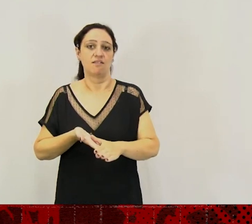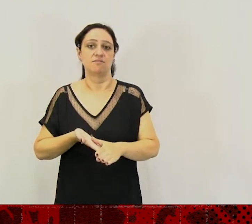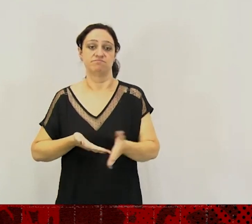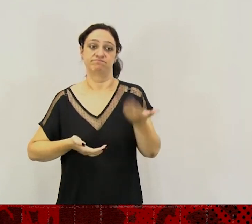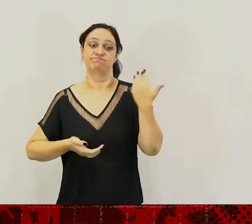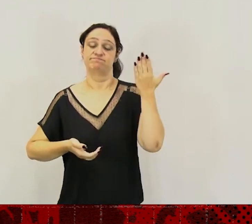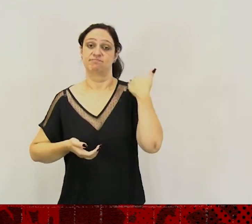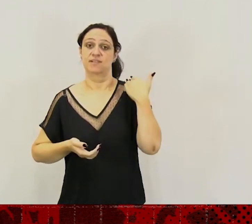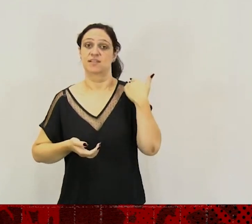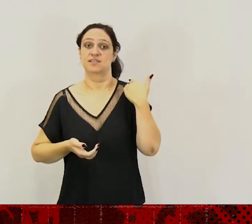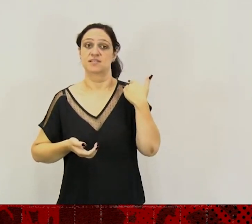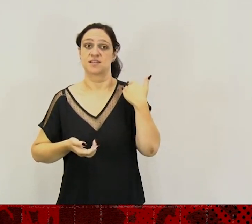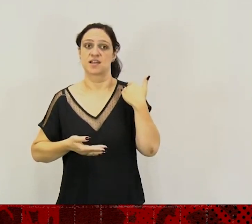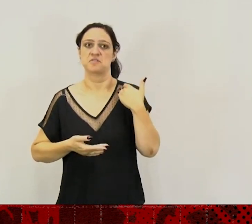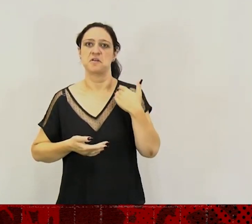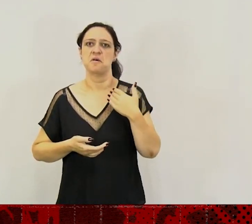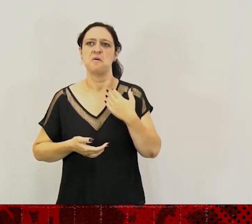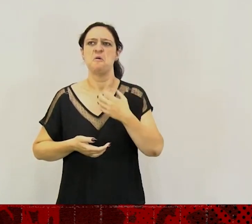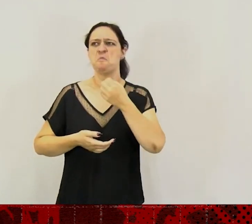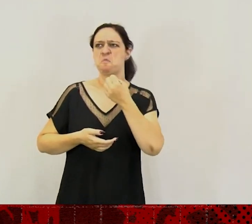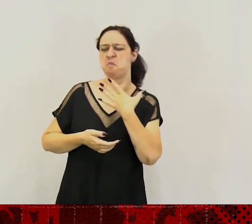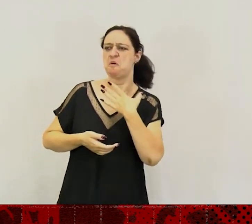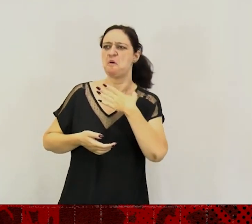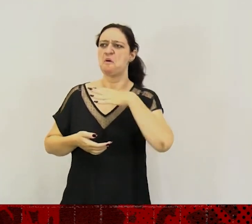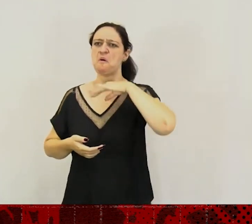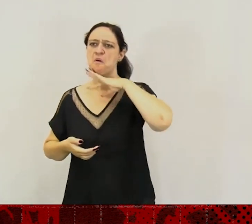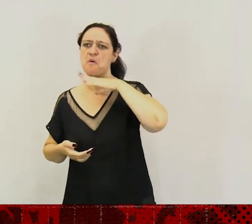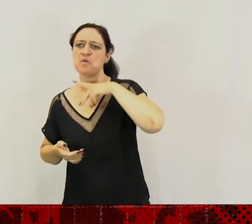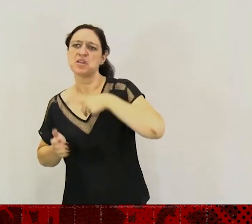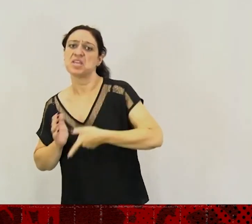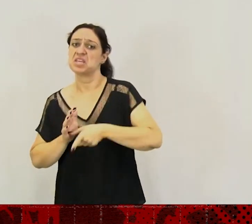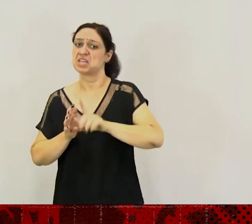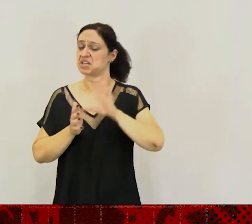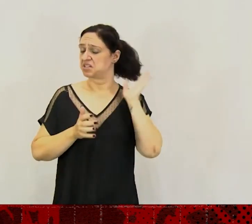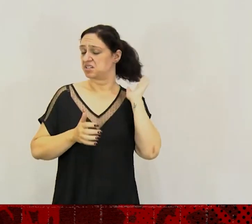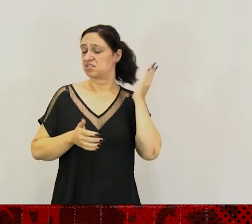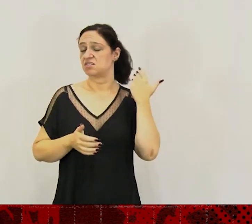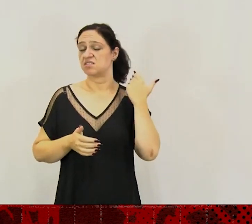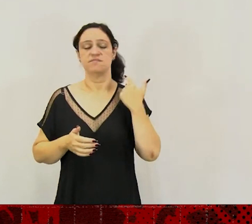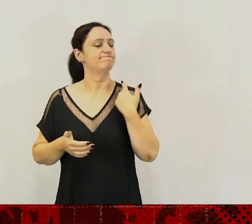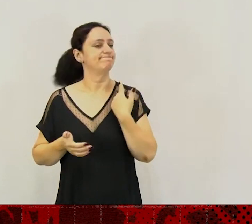importa que coisas boas nós procuramos fazer para Deus nos aceitar.